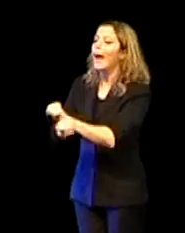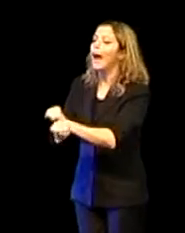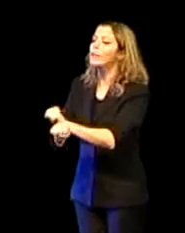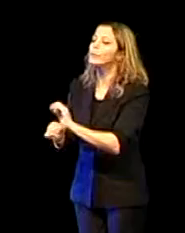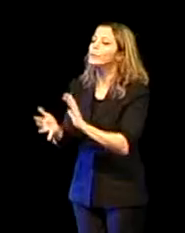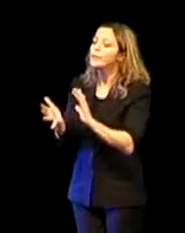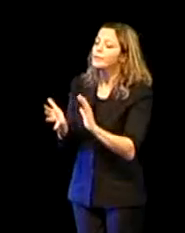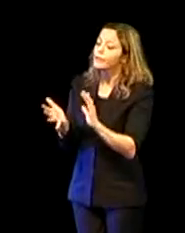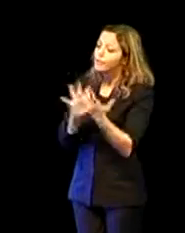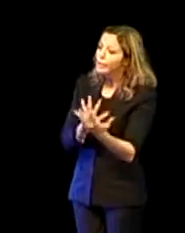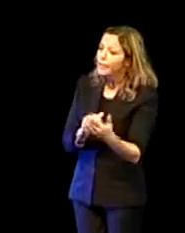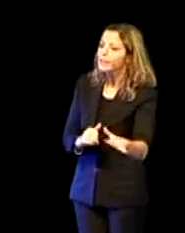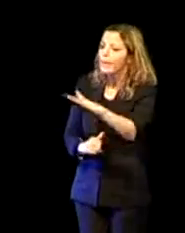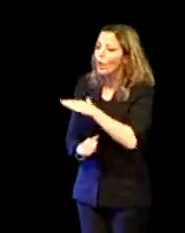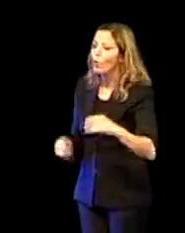mafie non dove si rafforzano le mafie